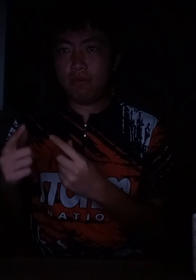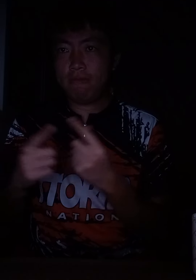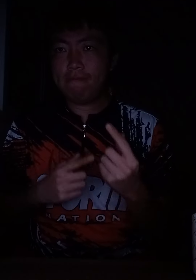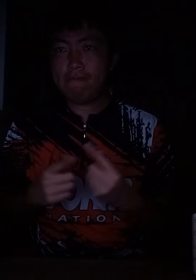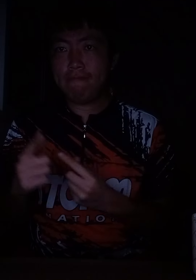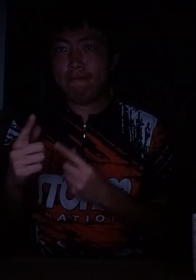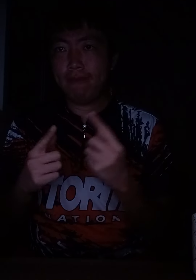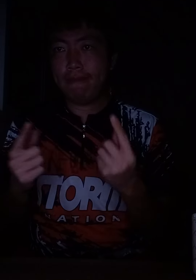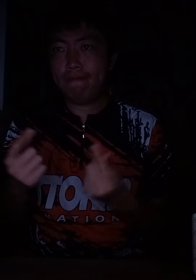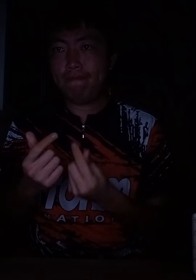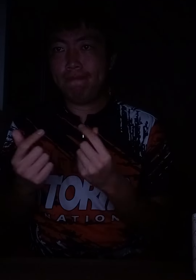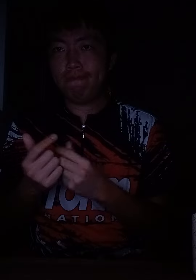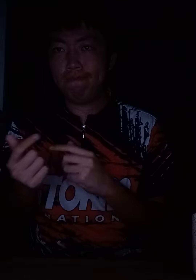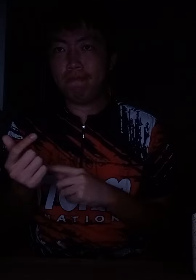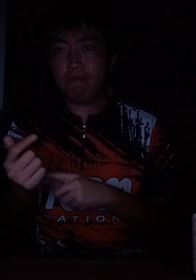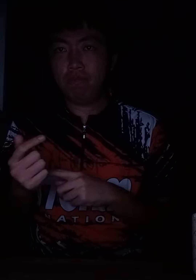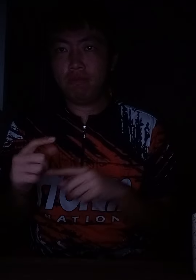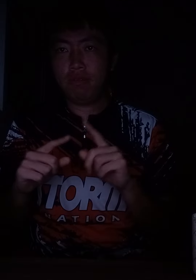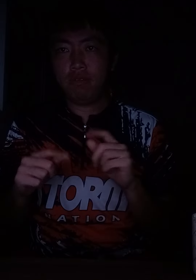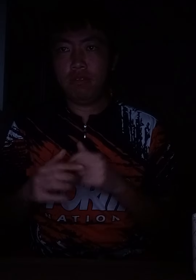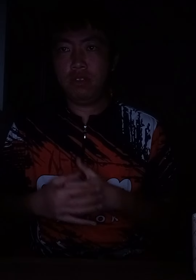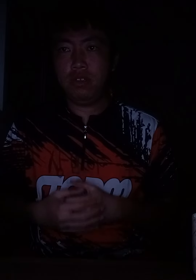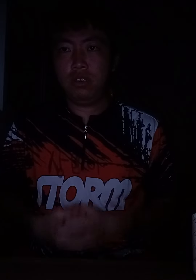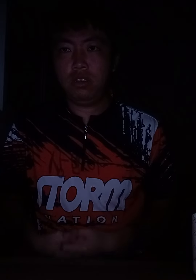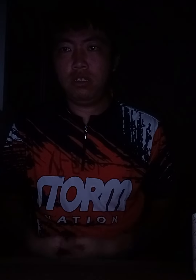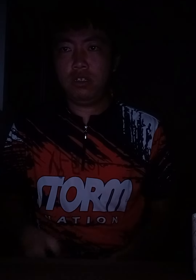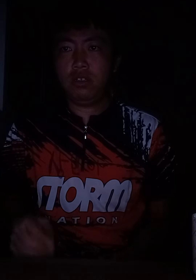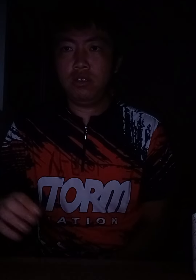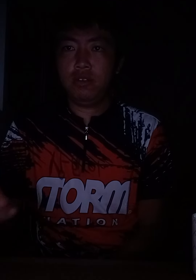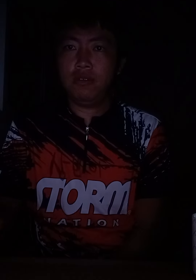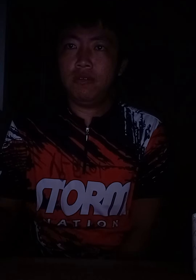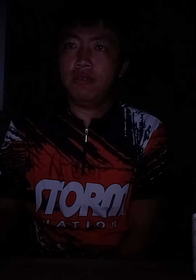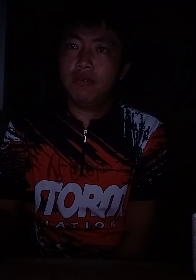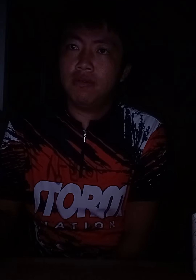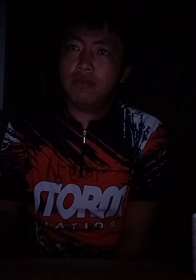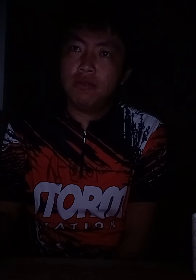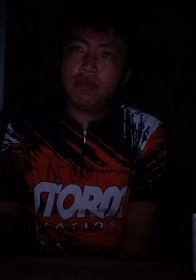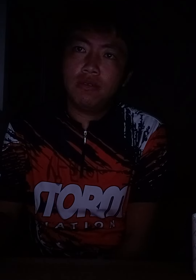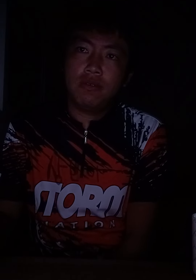남성을 조만간 불러 조사할 예정입니다. MBC 뉴스 신재웅입니다.